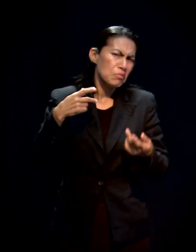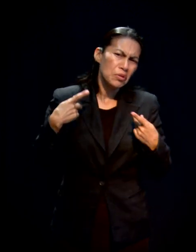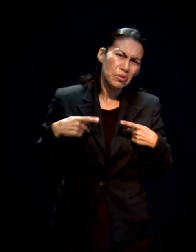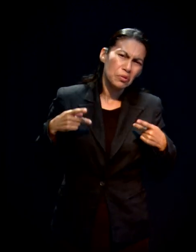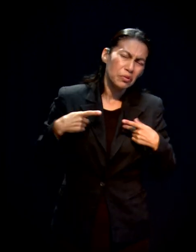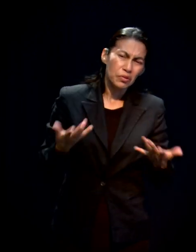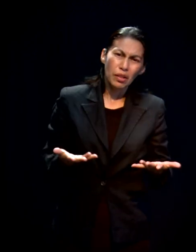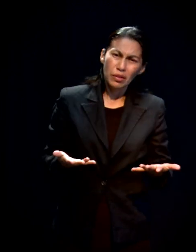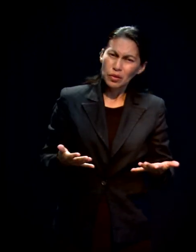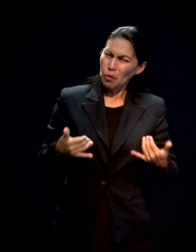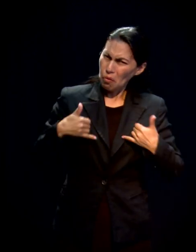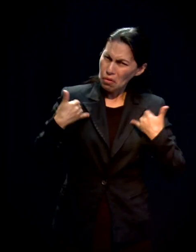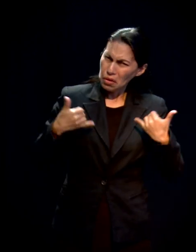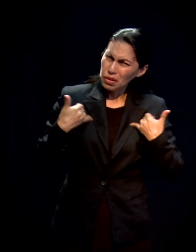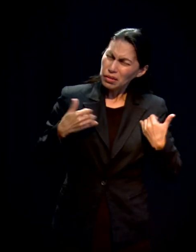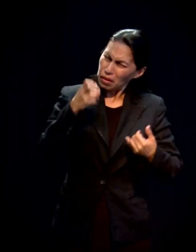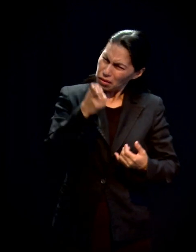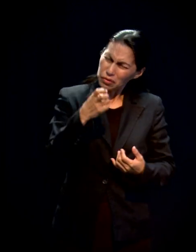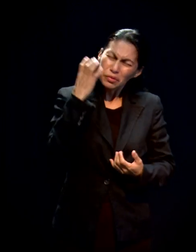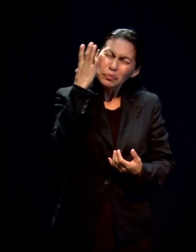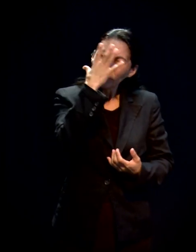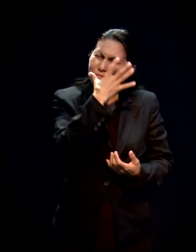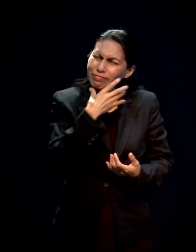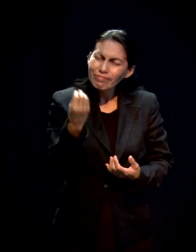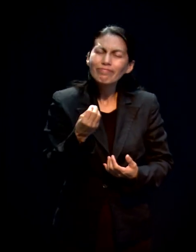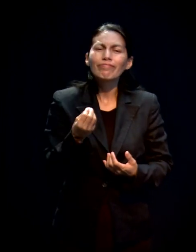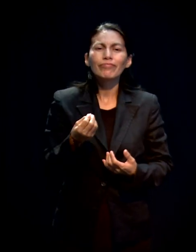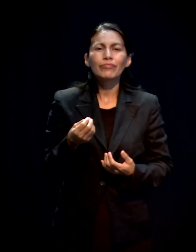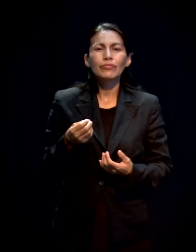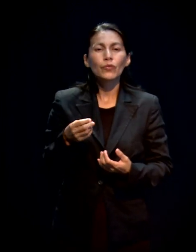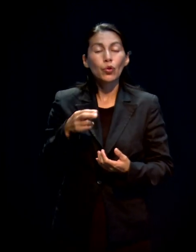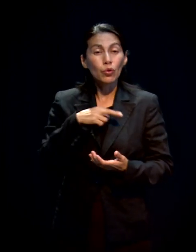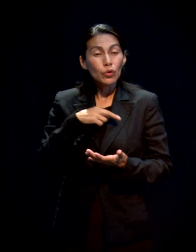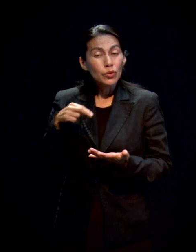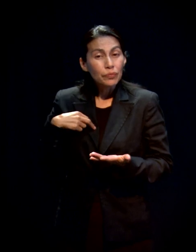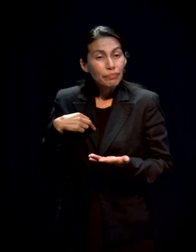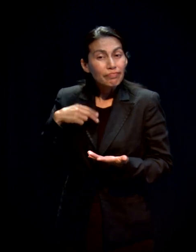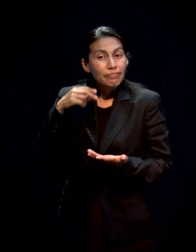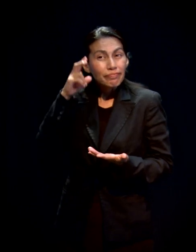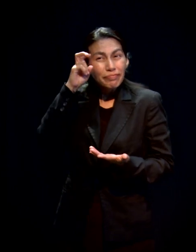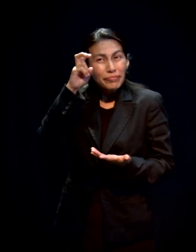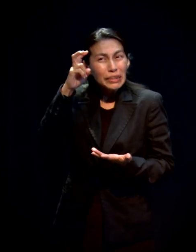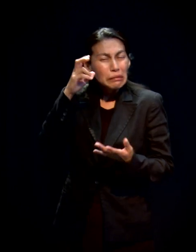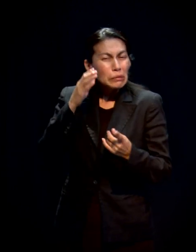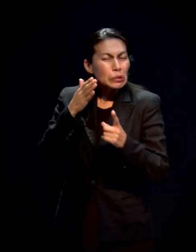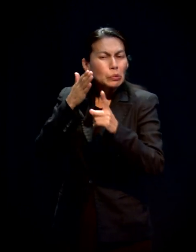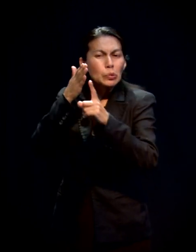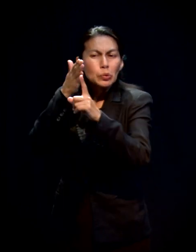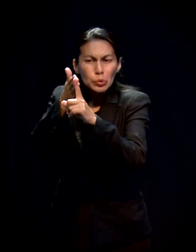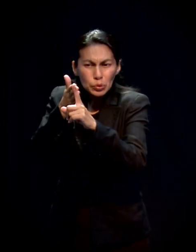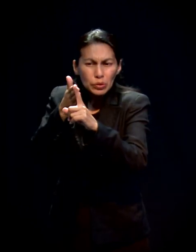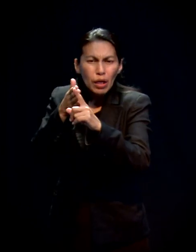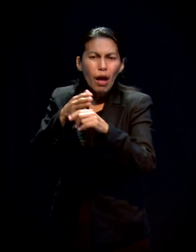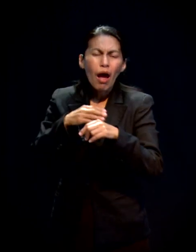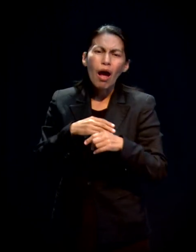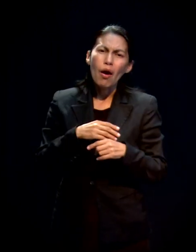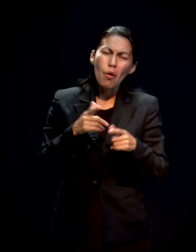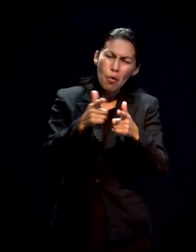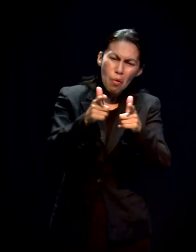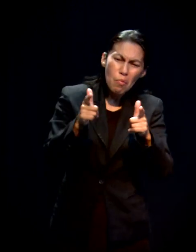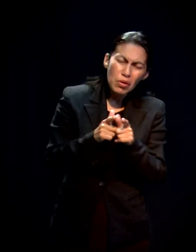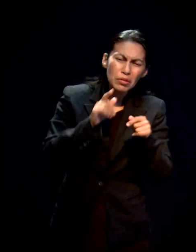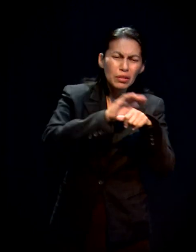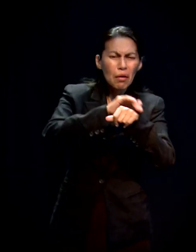cuatro seis que maravilloso es lo que soñamos que formemos grupos de